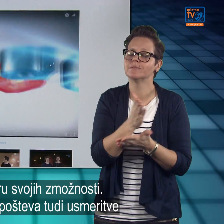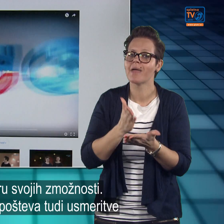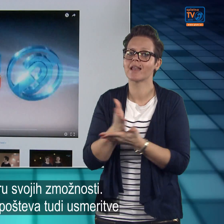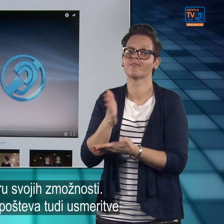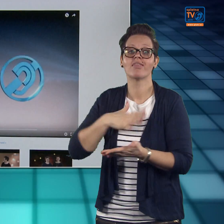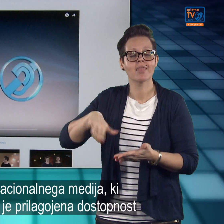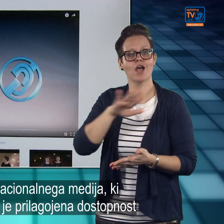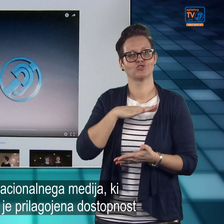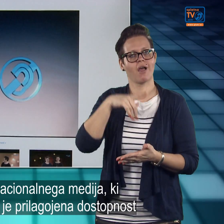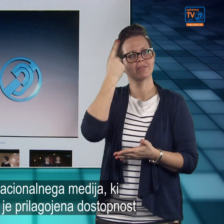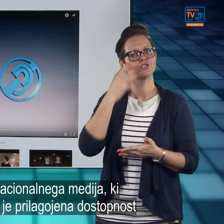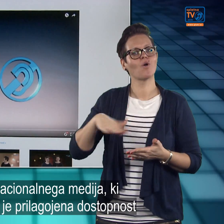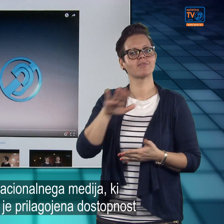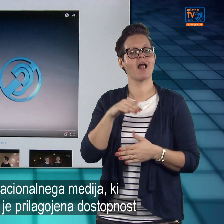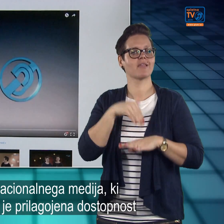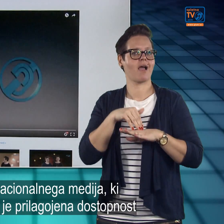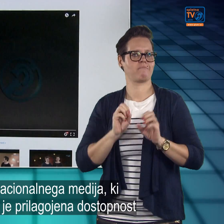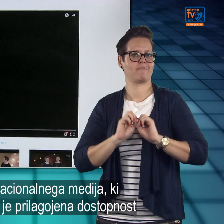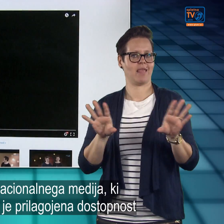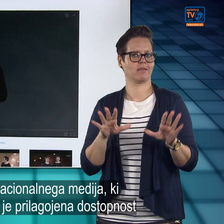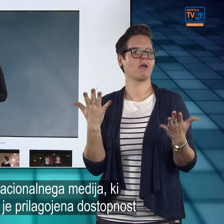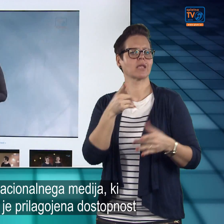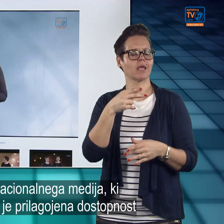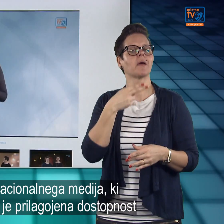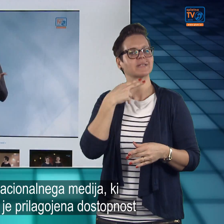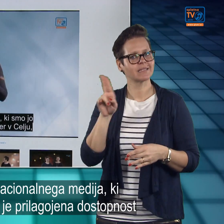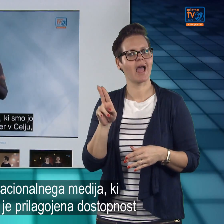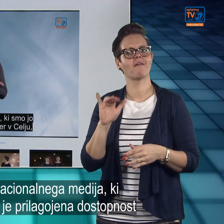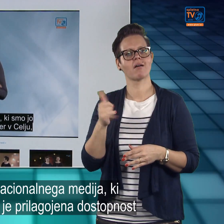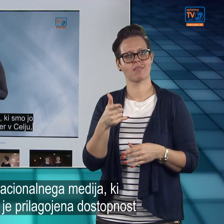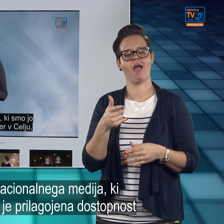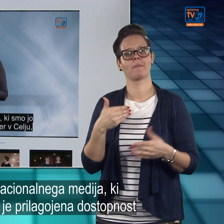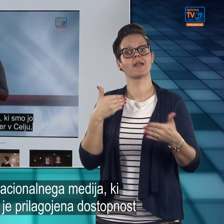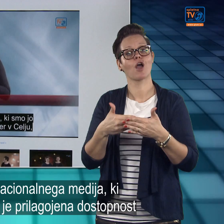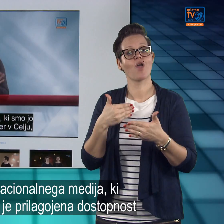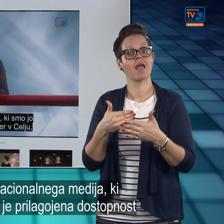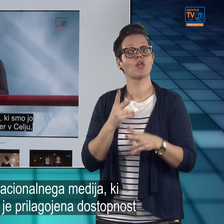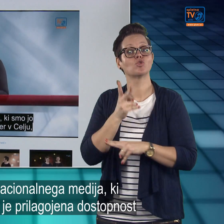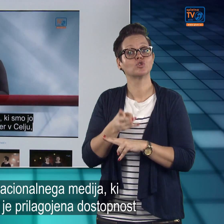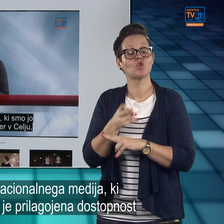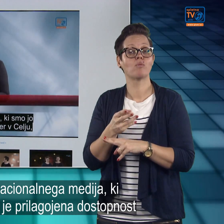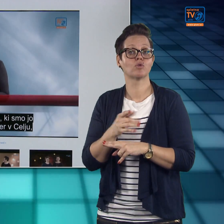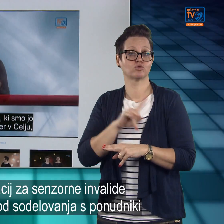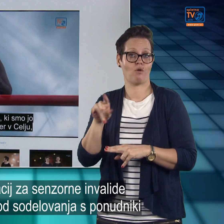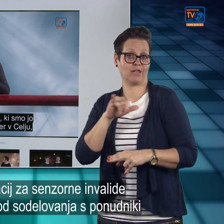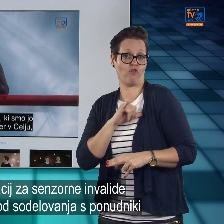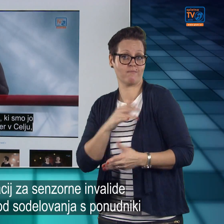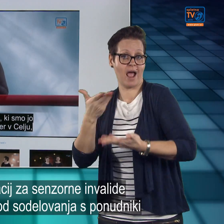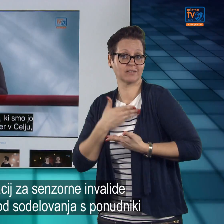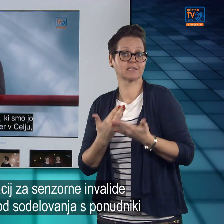usmeritve našega nacionalnega medija, ki priznava, da je prilagojena dostopnost do informacij za senzorne